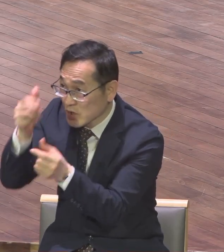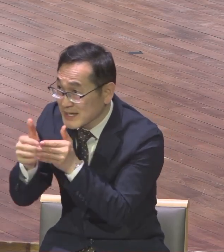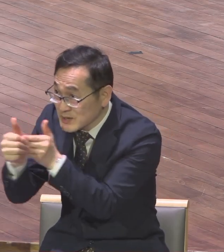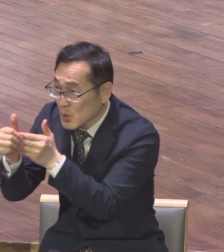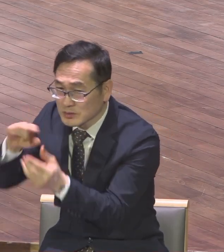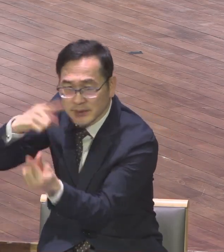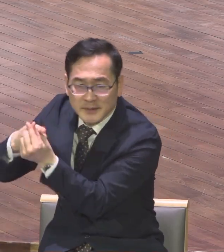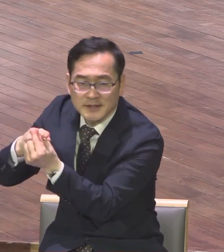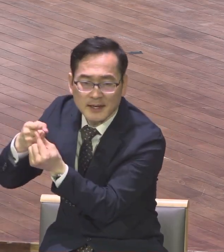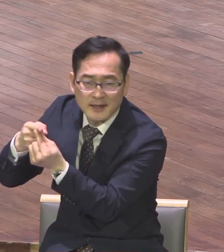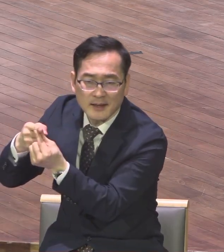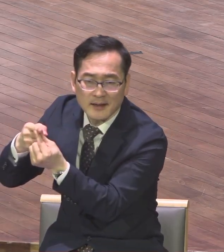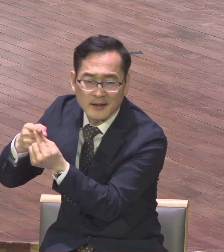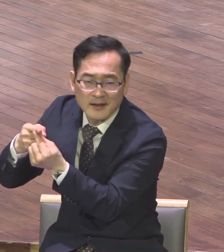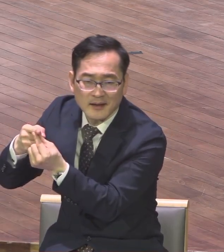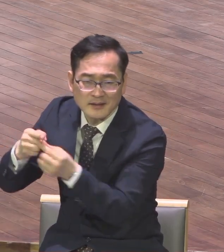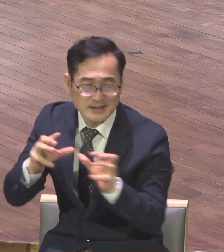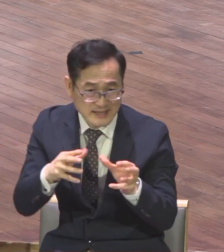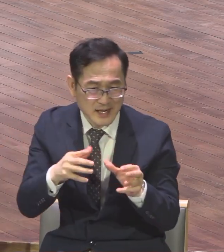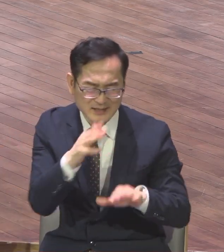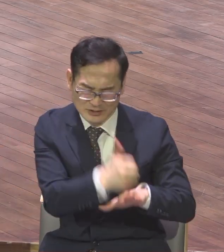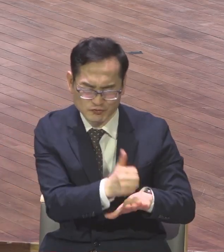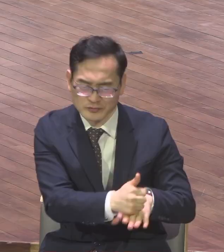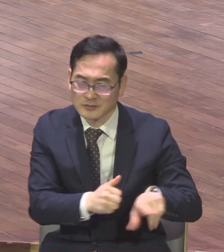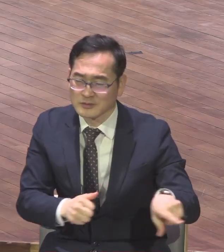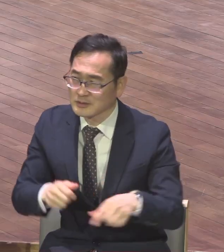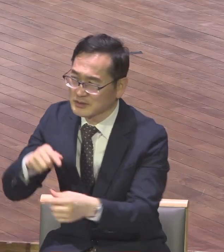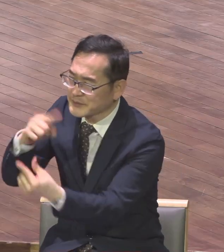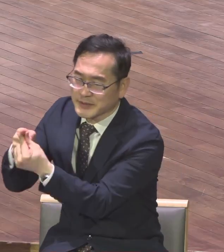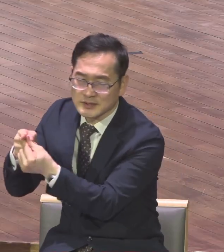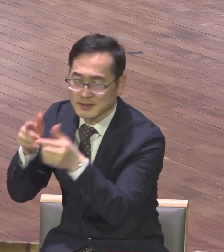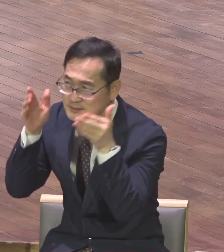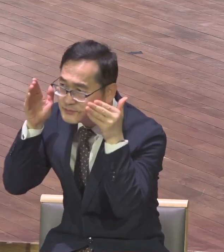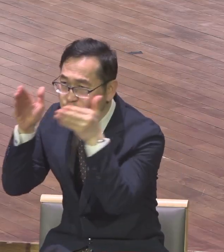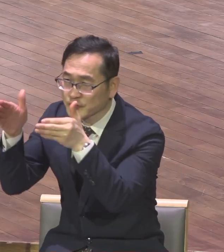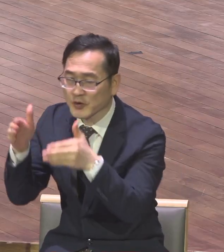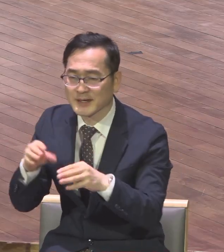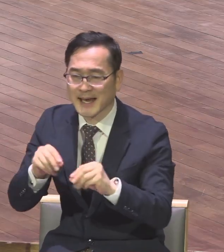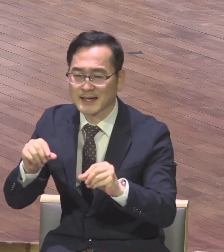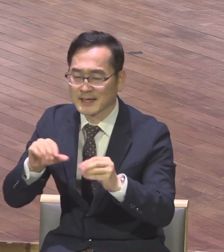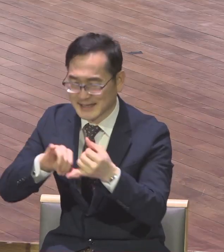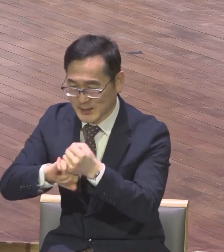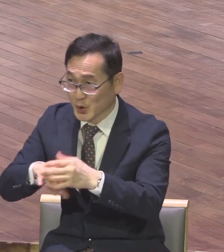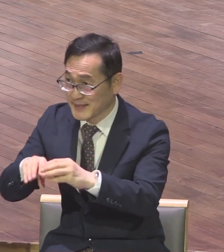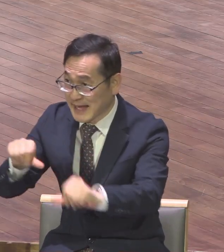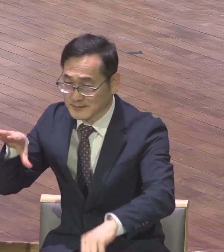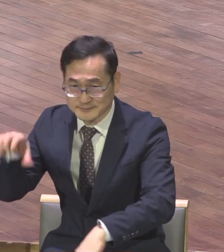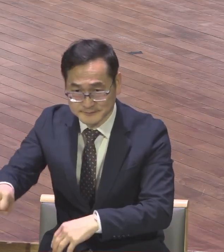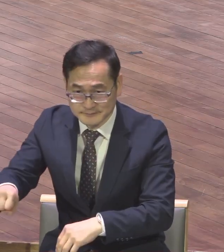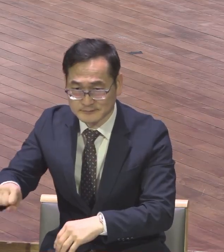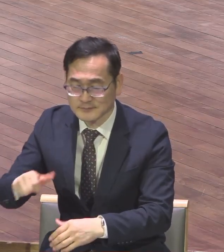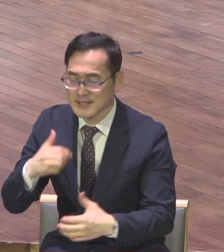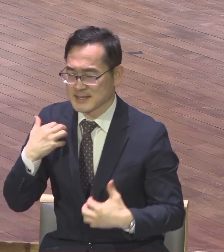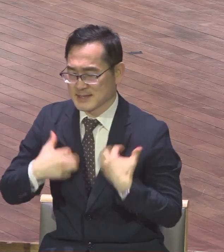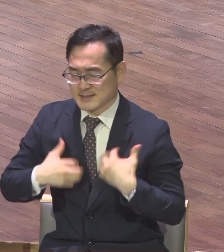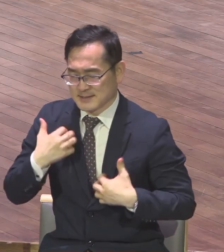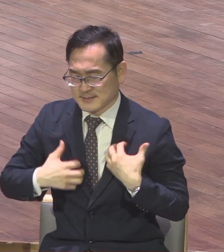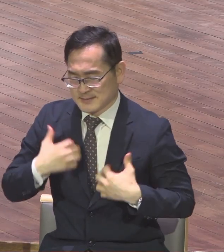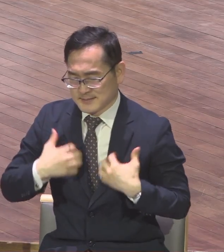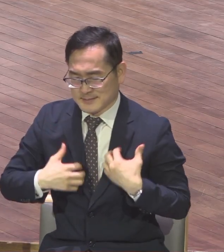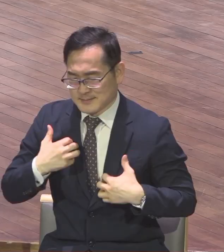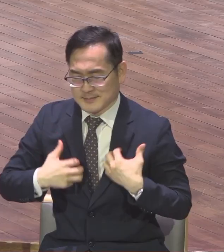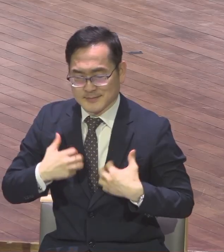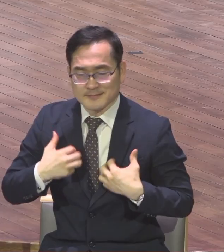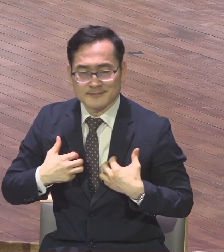하시기를 바랍니다. 그래서 하나님께서 예배해 놓으신 약속 땅을 차지하는 기쁨을 체험하는 감사의 고백을 하는